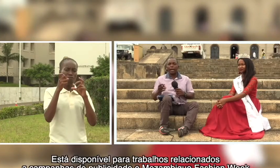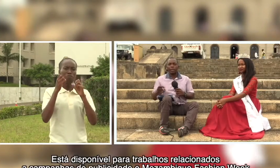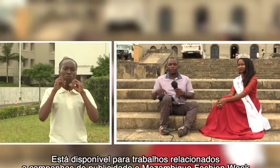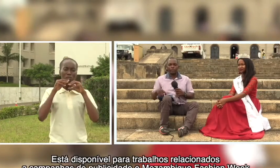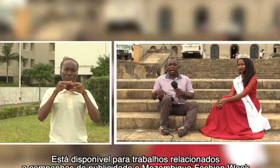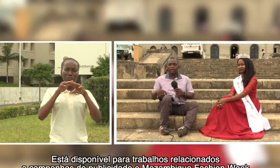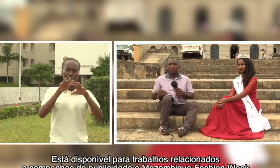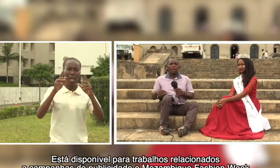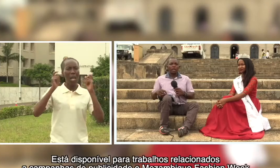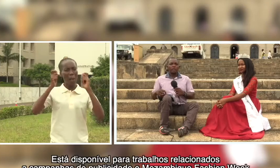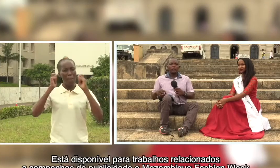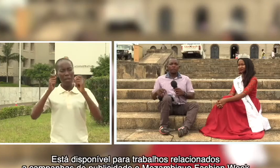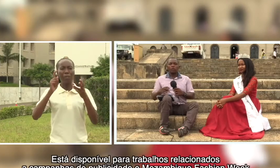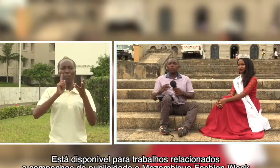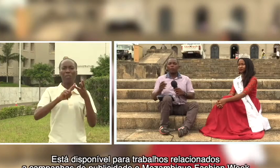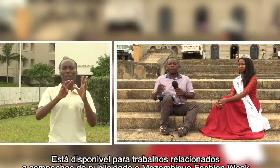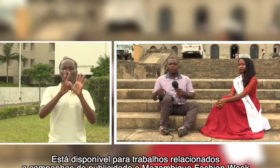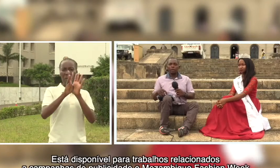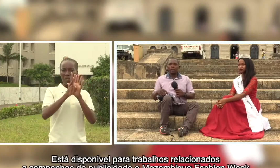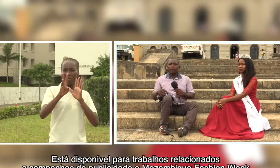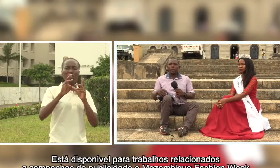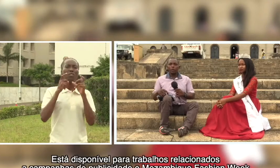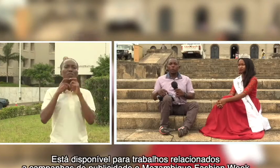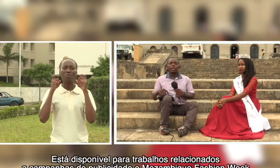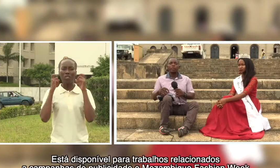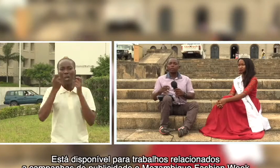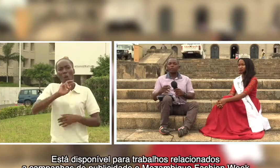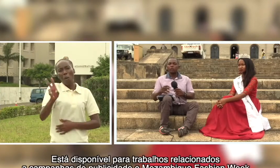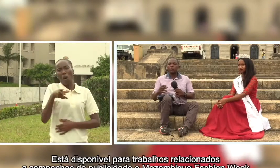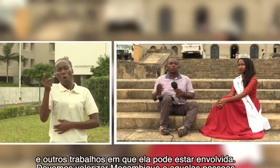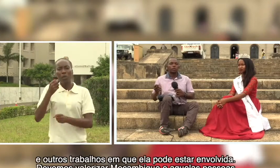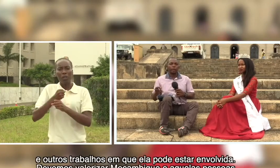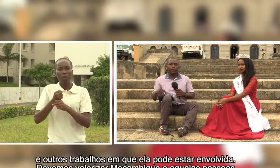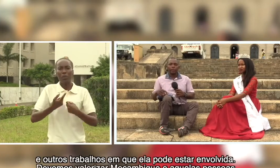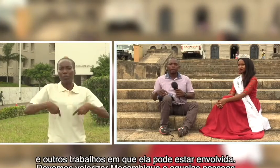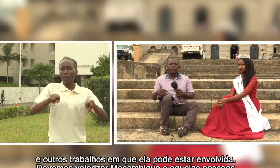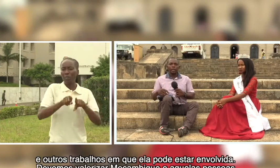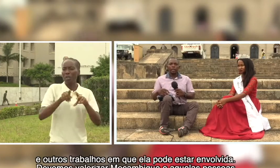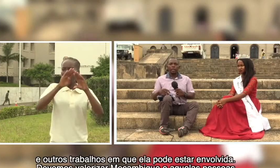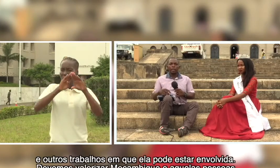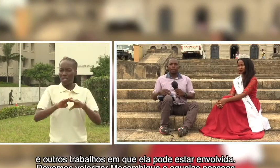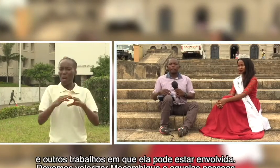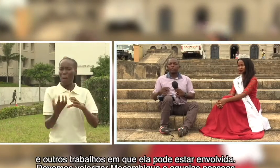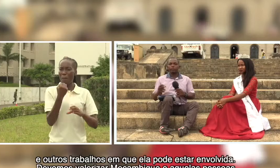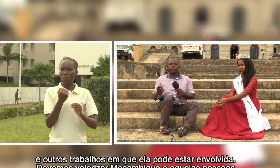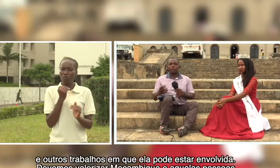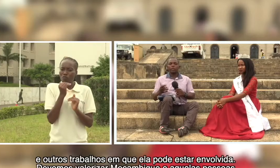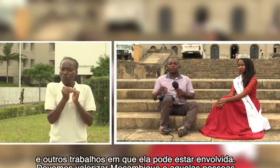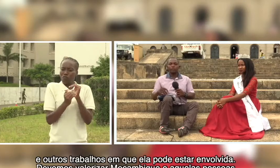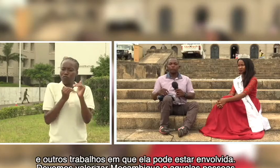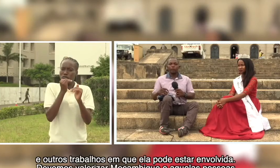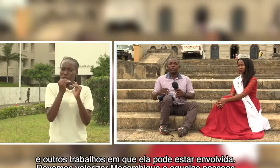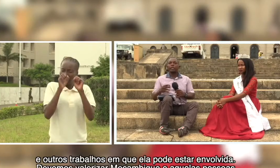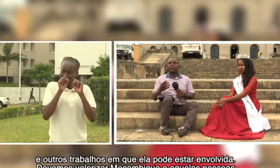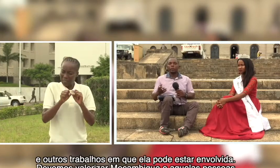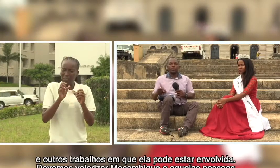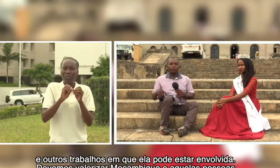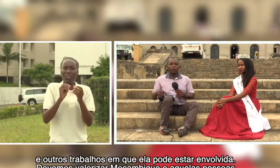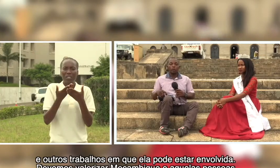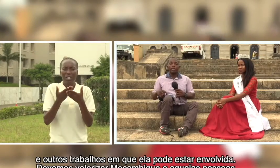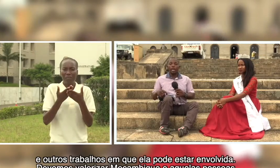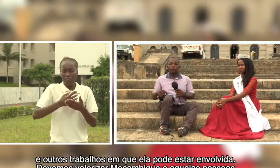campanha, caso. E não só para a Moçambique Fashion Week e para os outros trabalhos que podem serem desenvolvidos.